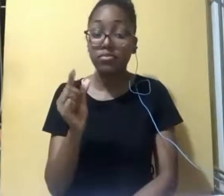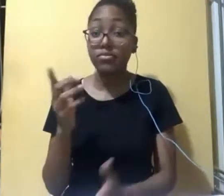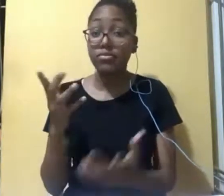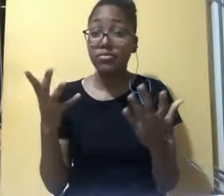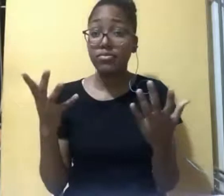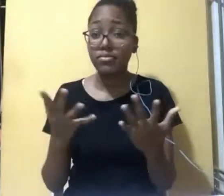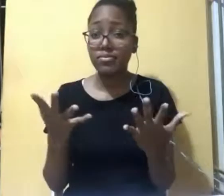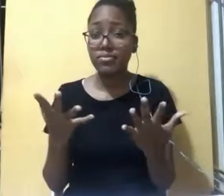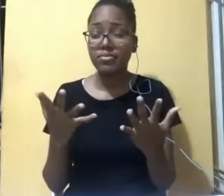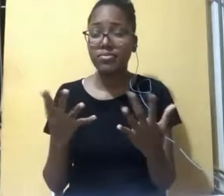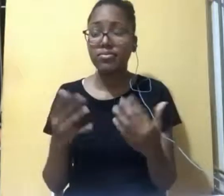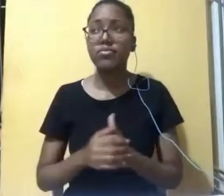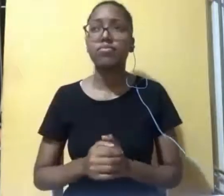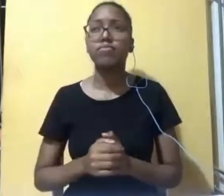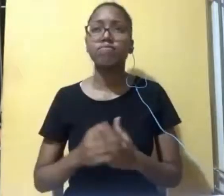condición